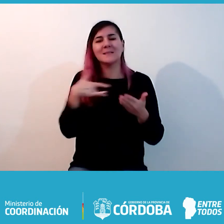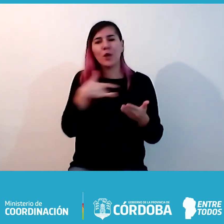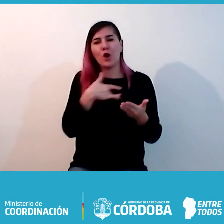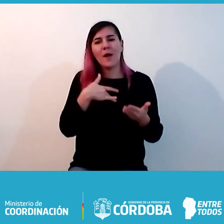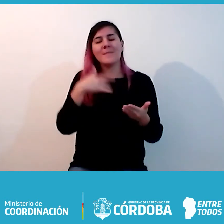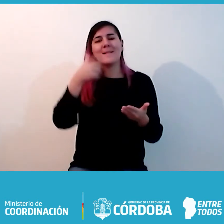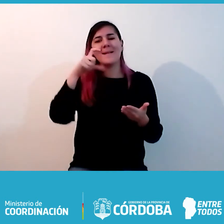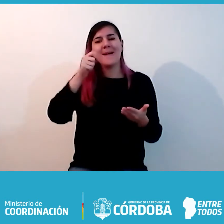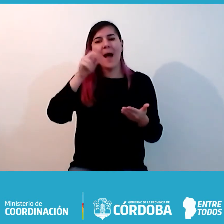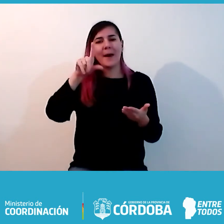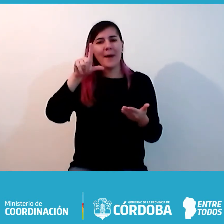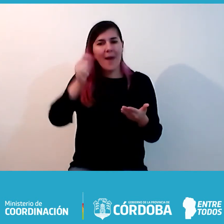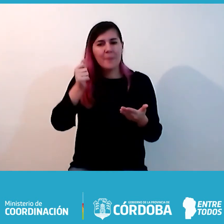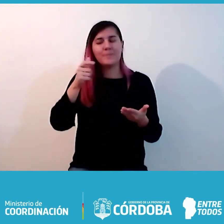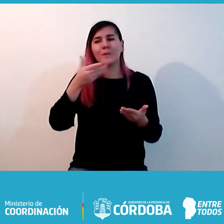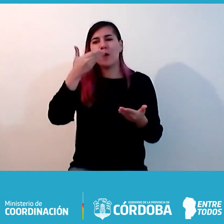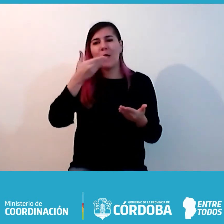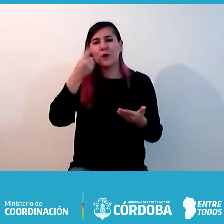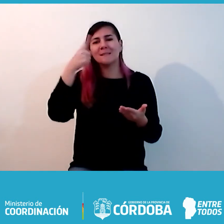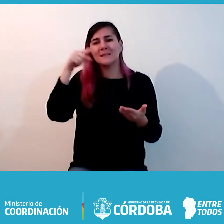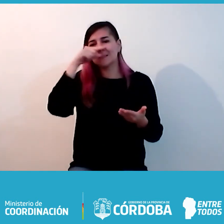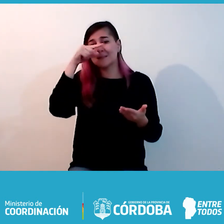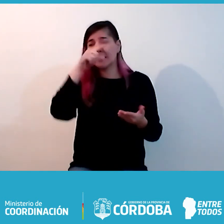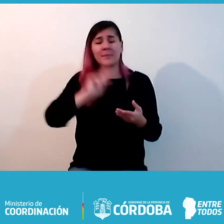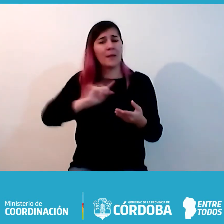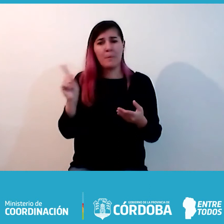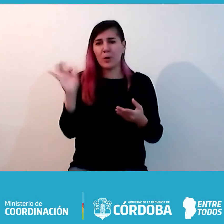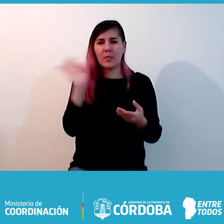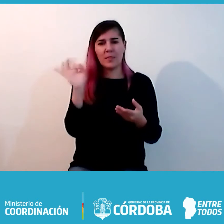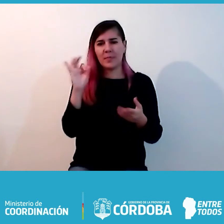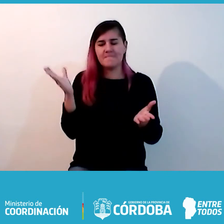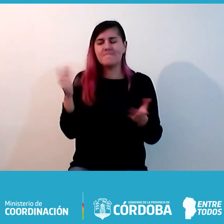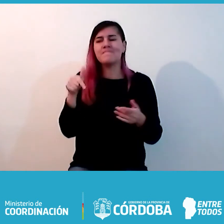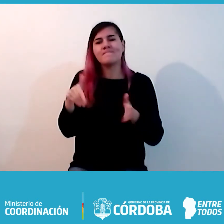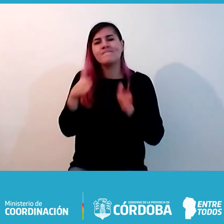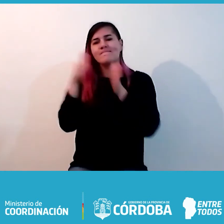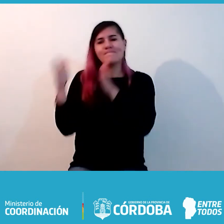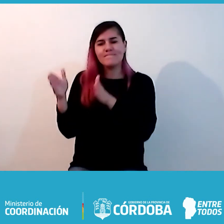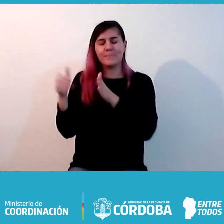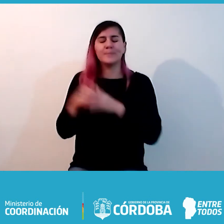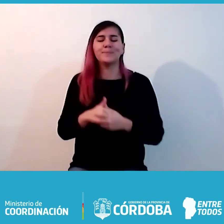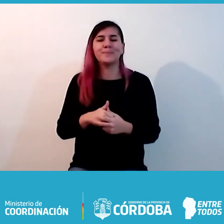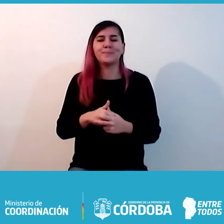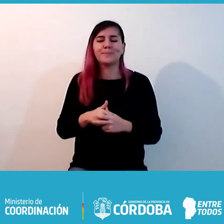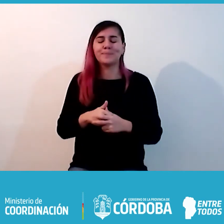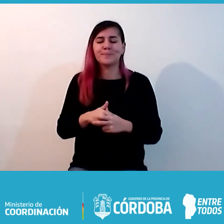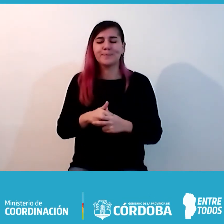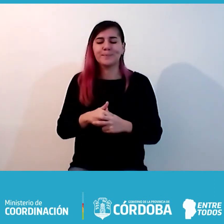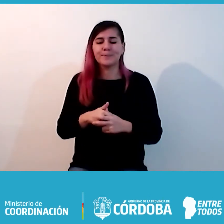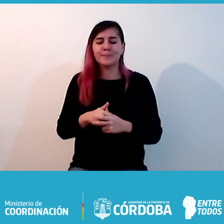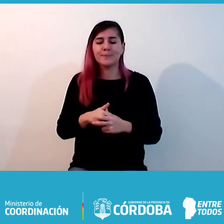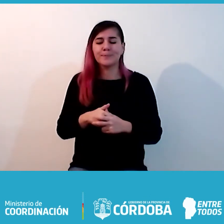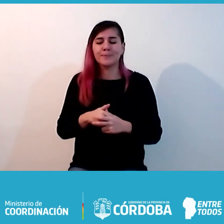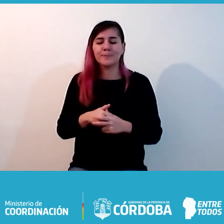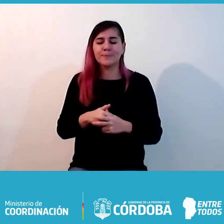Carla Naí, oradora número 177, quien tampoco se encuentra en la sala, por lo que se pasa a dar la palabra a la siguiente oradora.